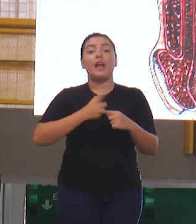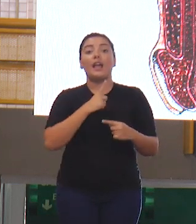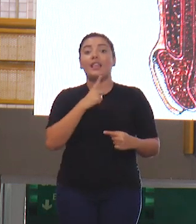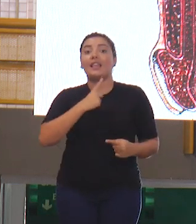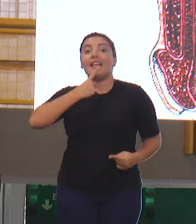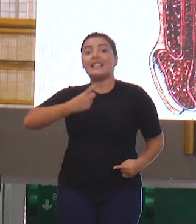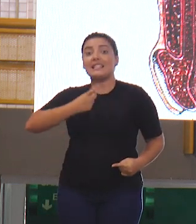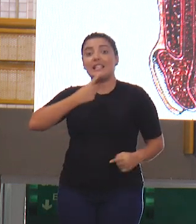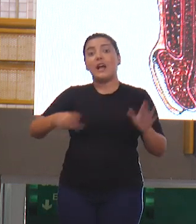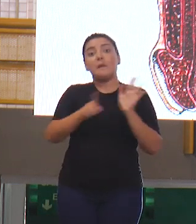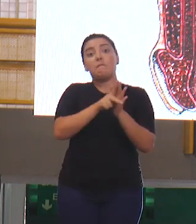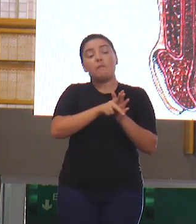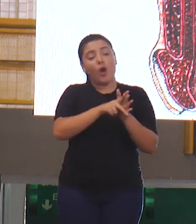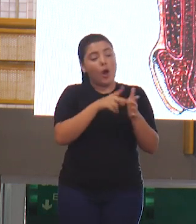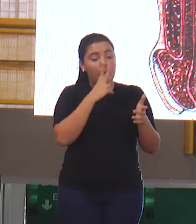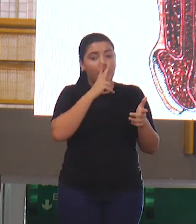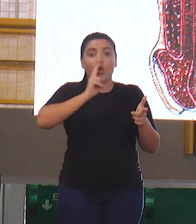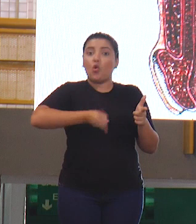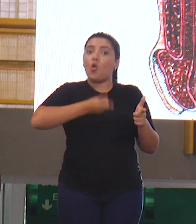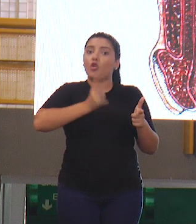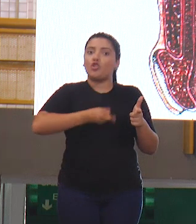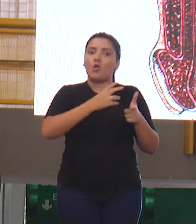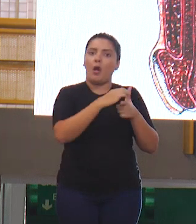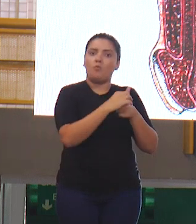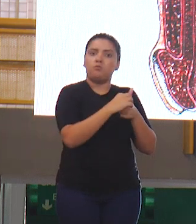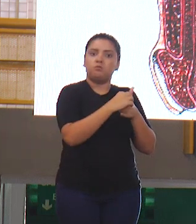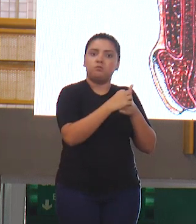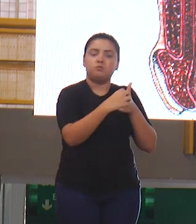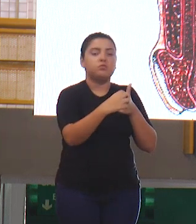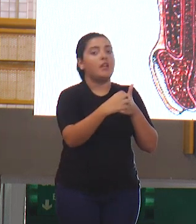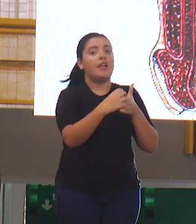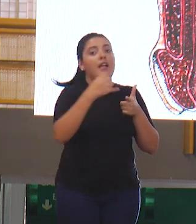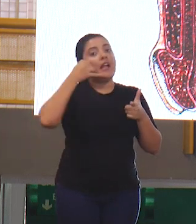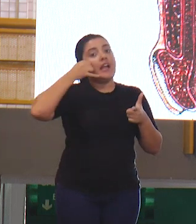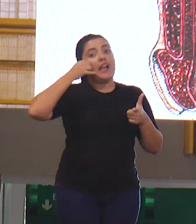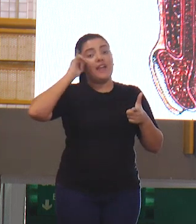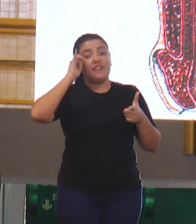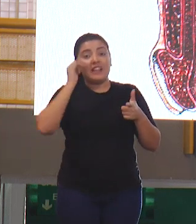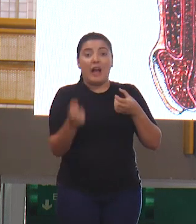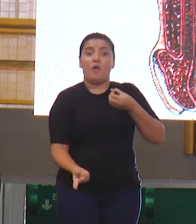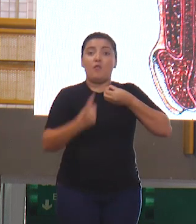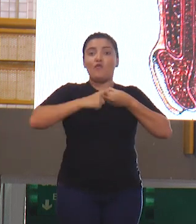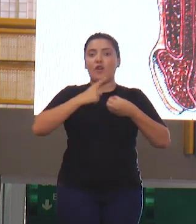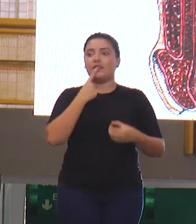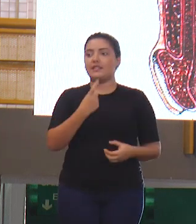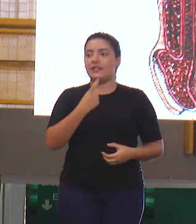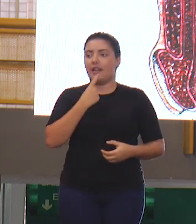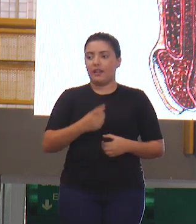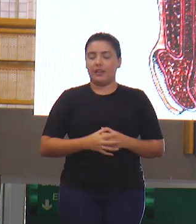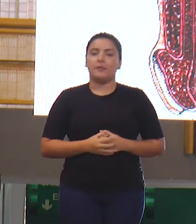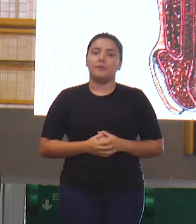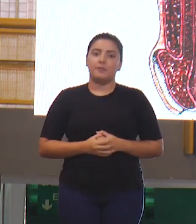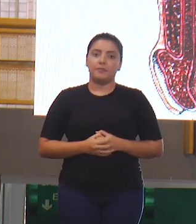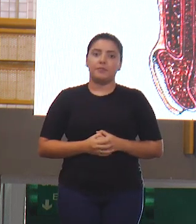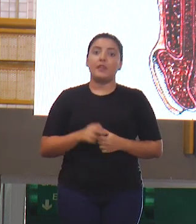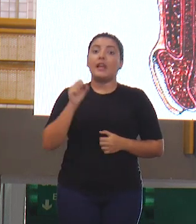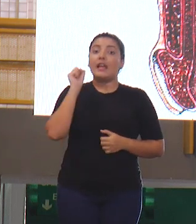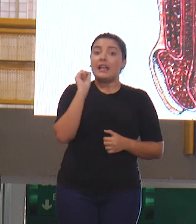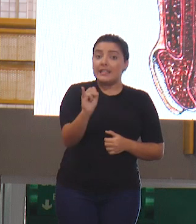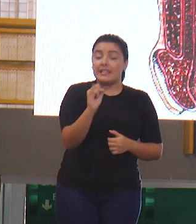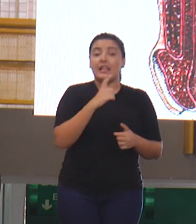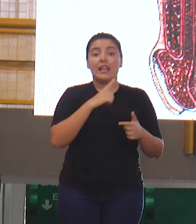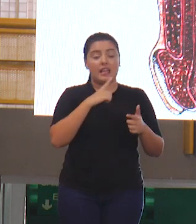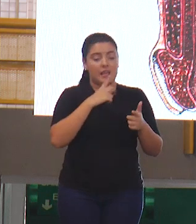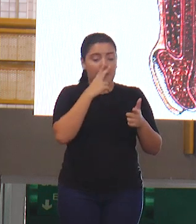receber sangue, manter a ereção e evitar o retorno desse sangue. Quando o pênis